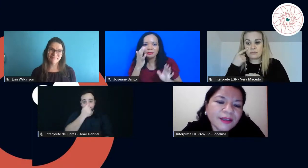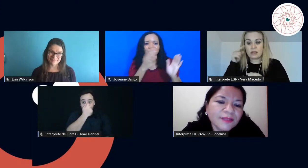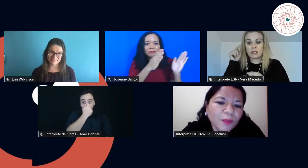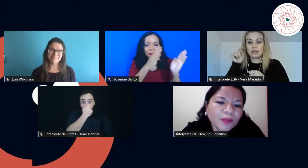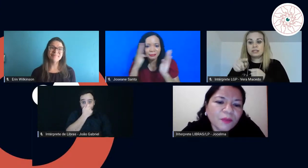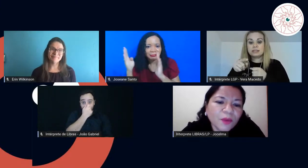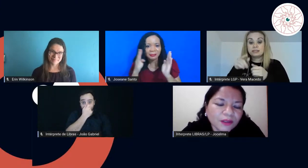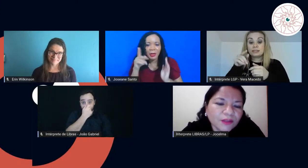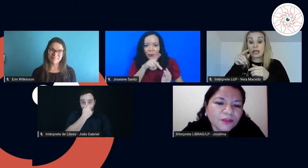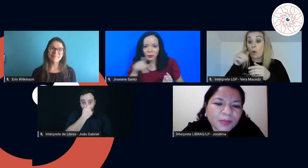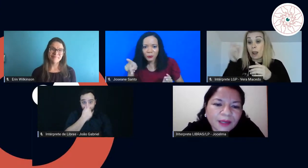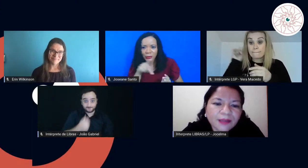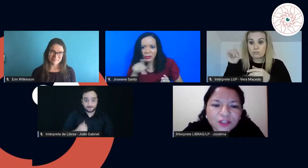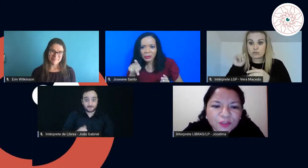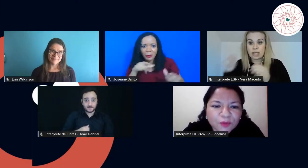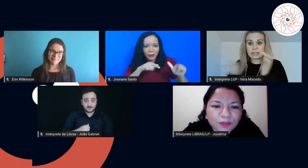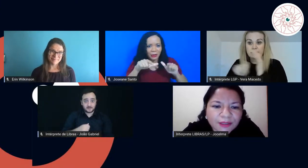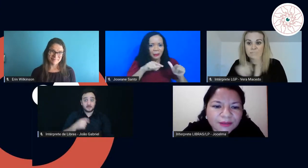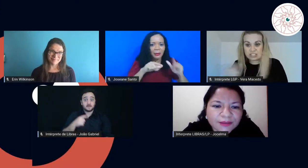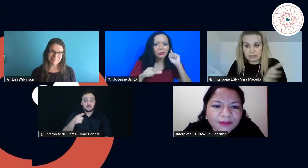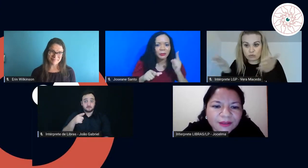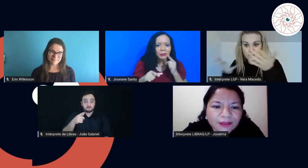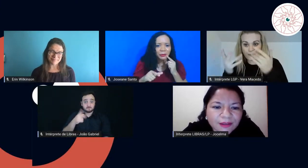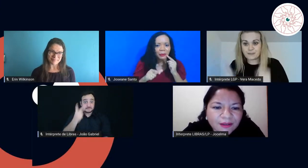importante para estímulo